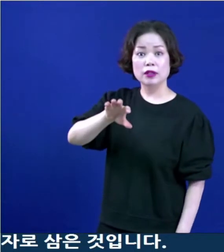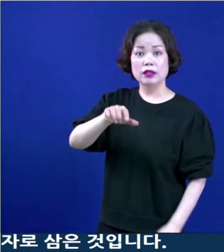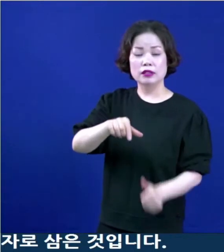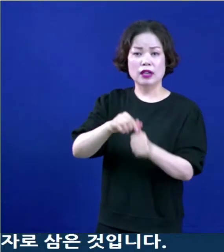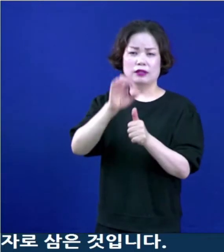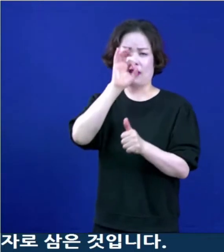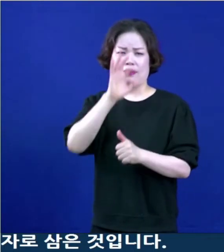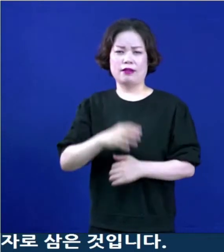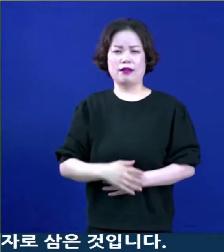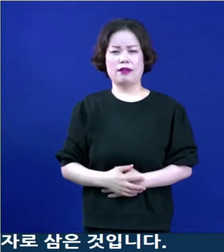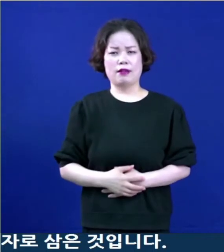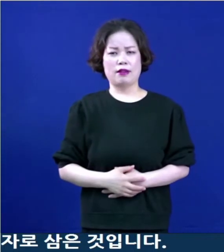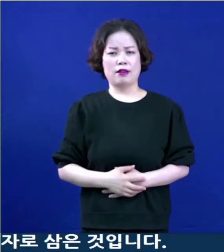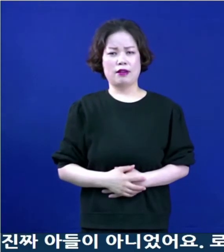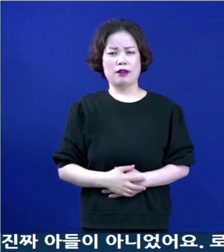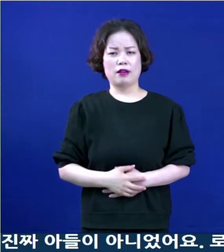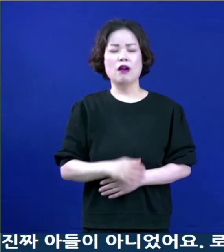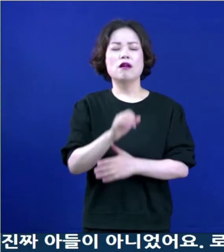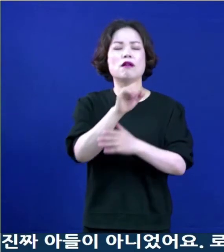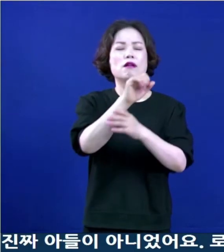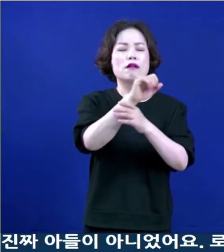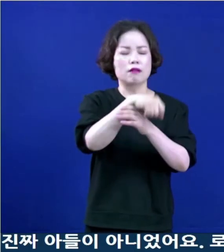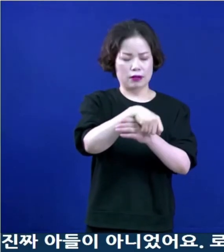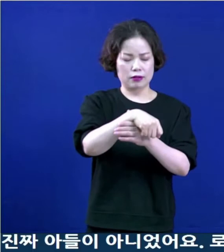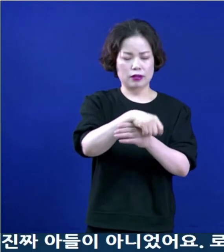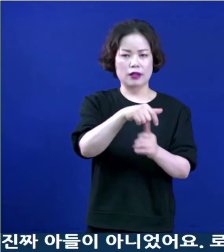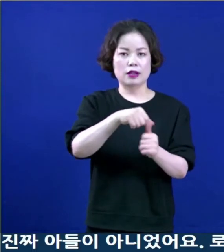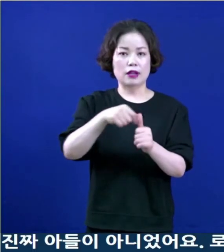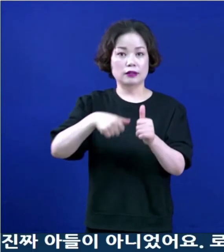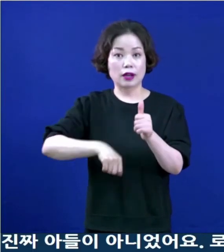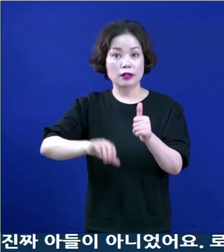거죠. 수락을 해야 양자가 되는 겁니다.